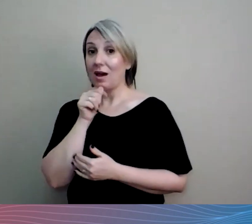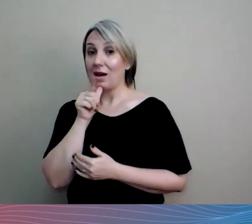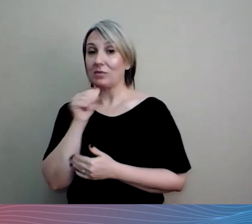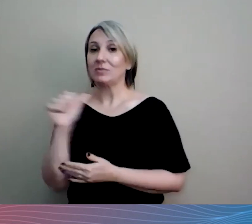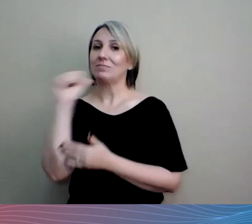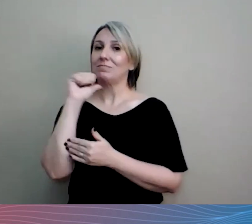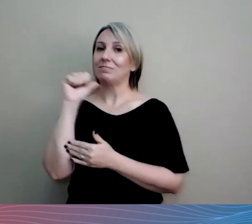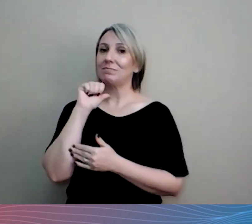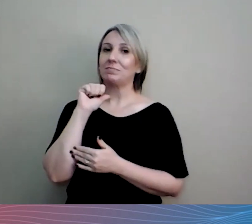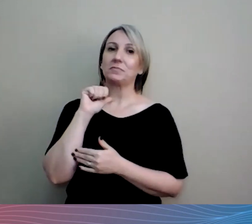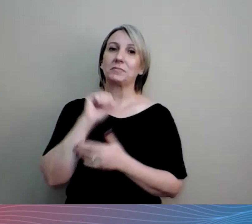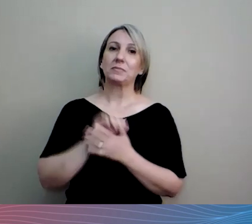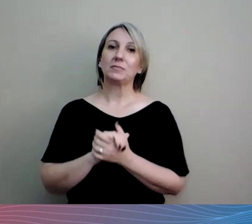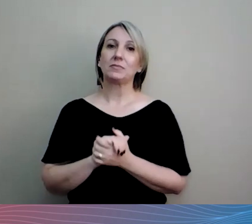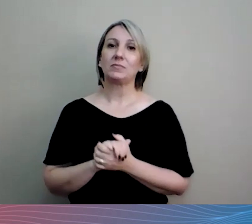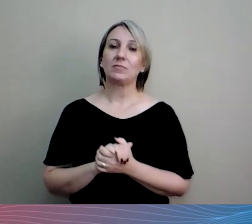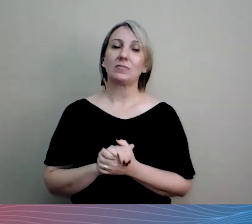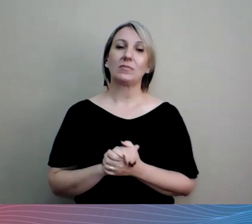Como é que é? Quem crê em mim,